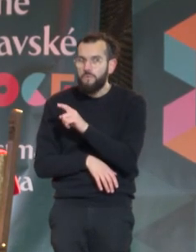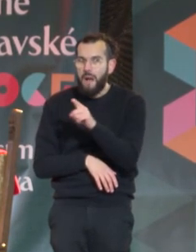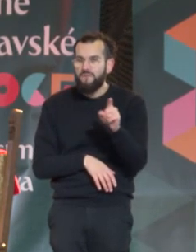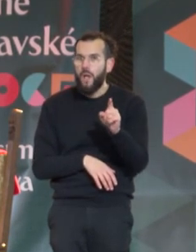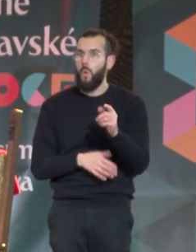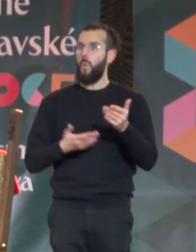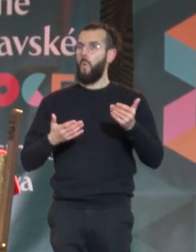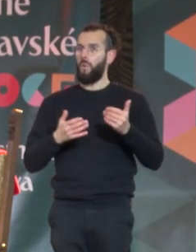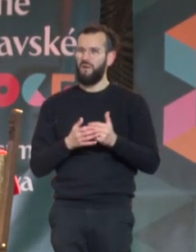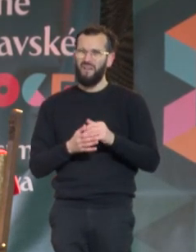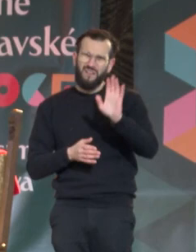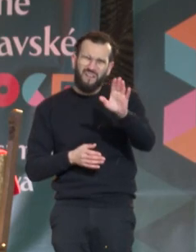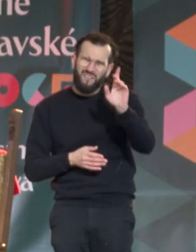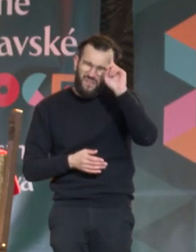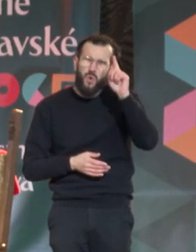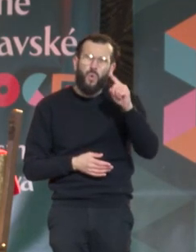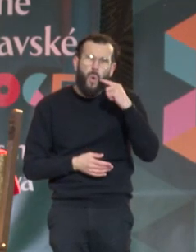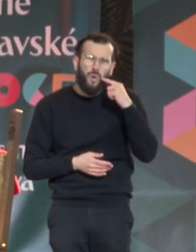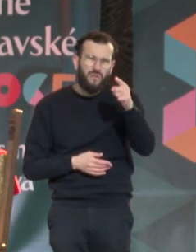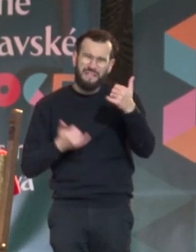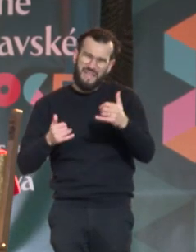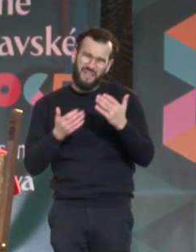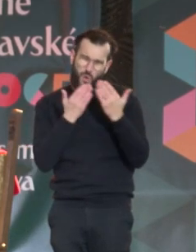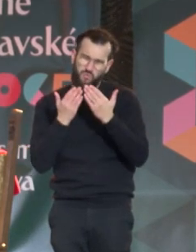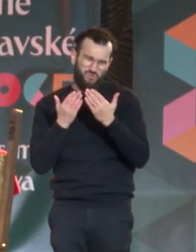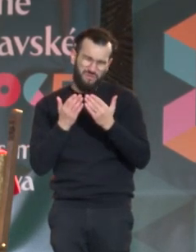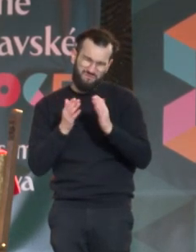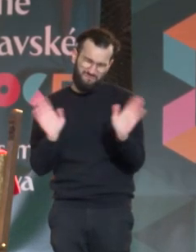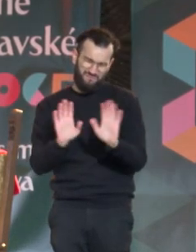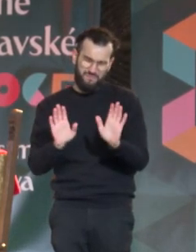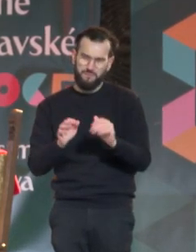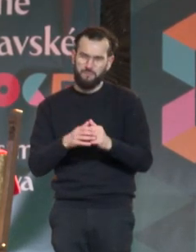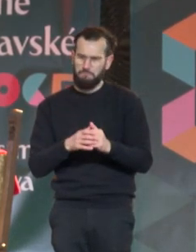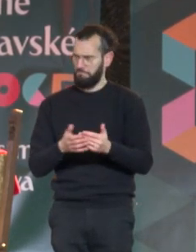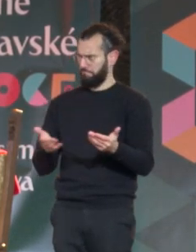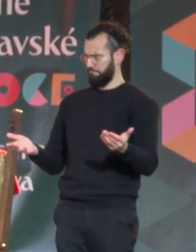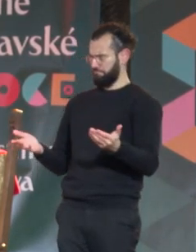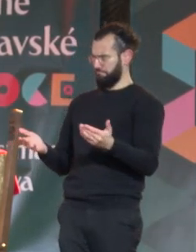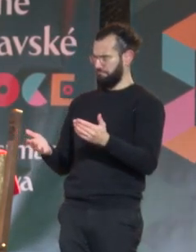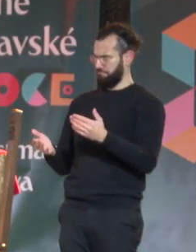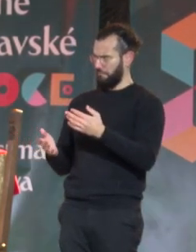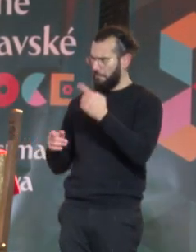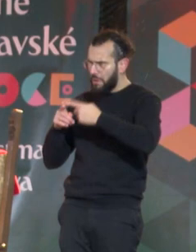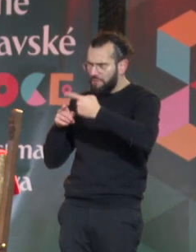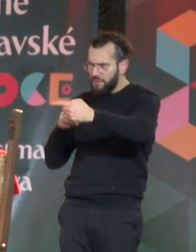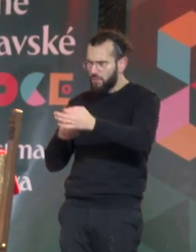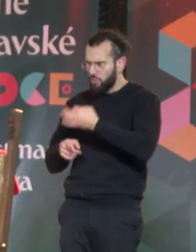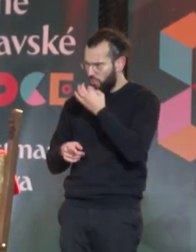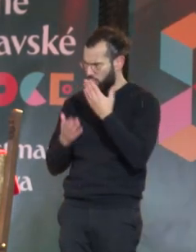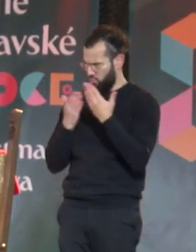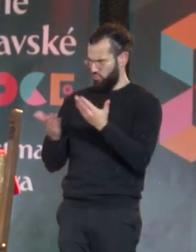Ale oci, dnes sa už učiť nemáme. Učíme sa predsa každú sobotu, Tomko. Čuduje sa